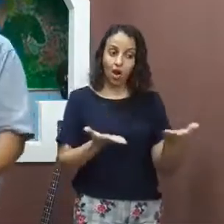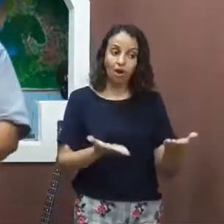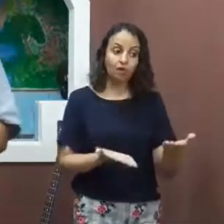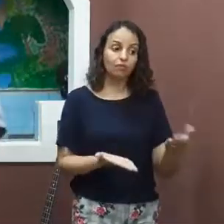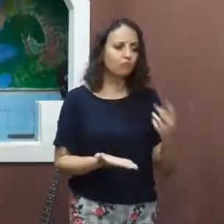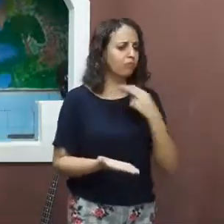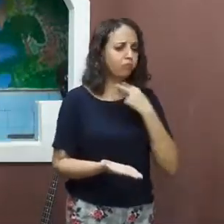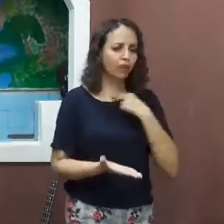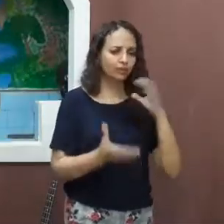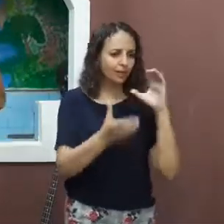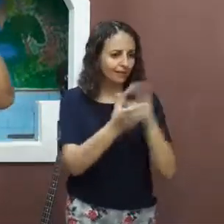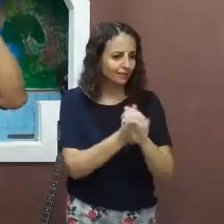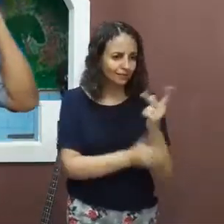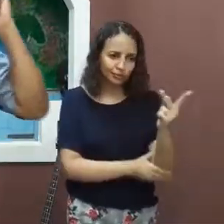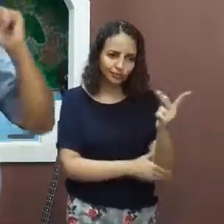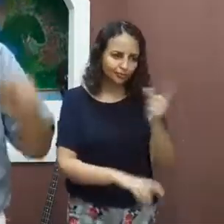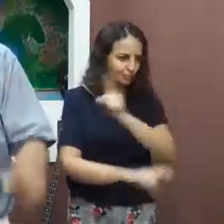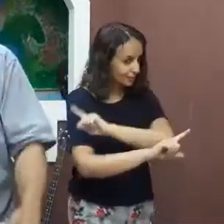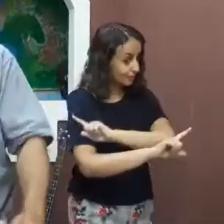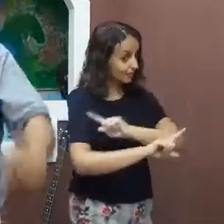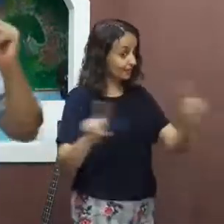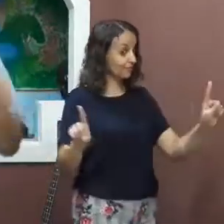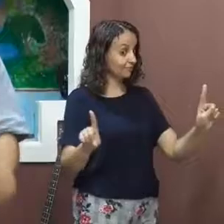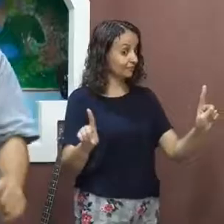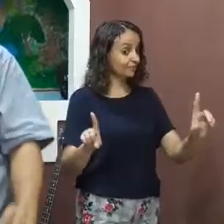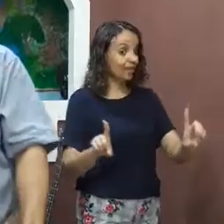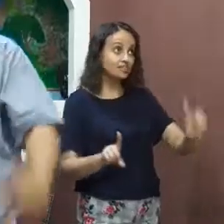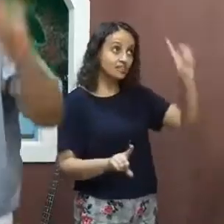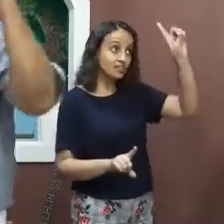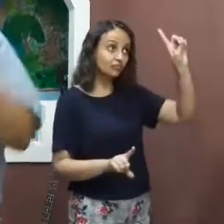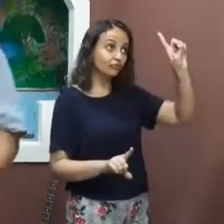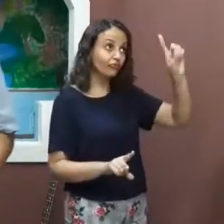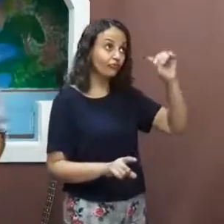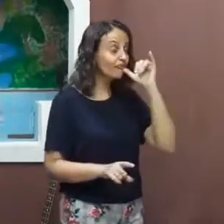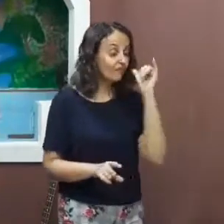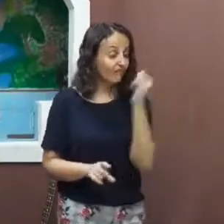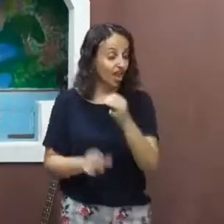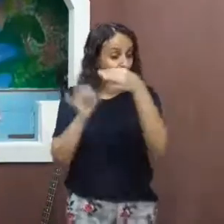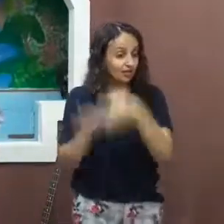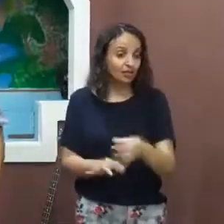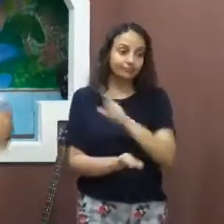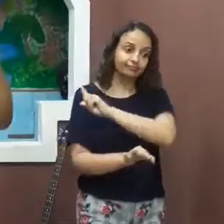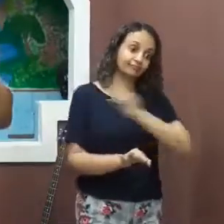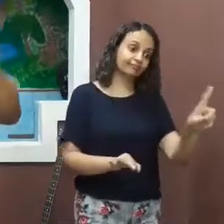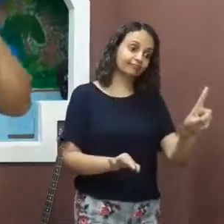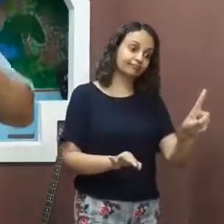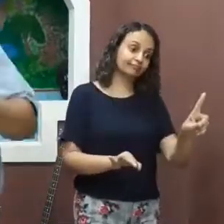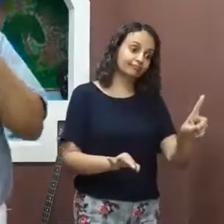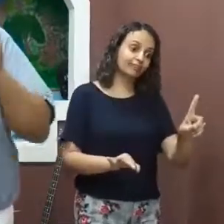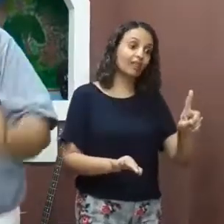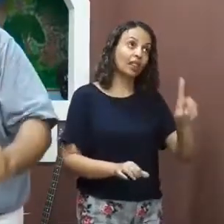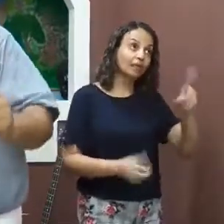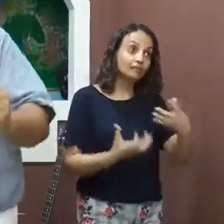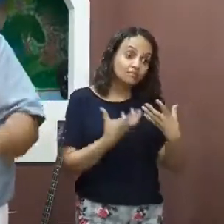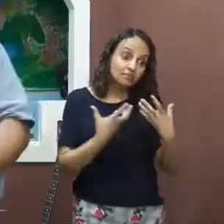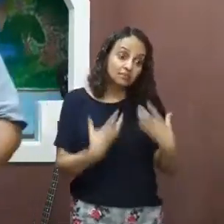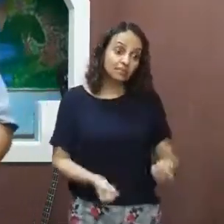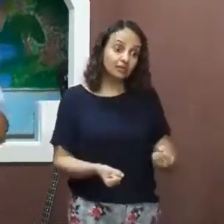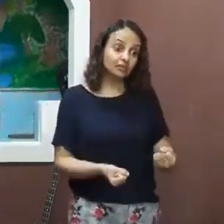homem deve ter 2 mulheres. Você não vê em nenhum momento Deus aprovando esse tipo de relacionamento. Deus aprova o